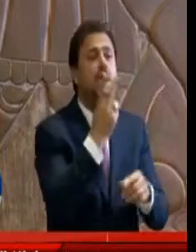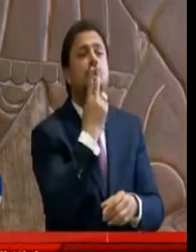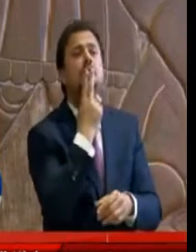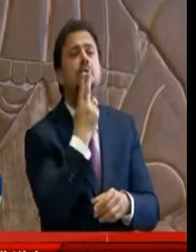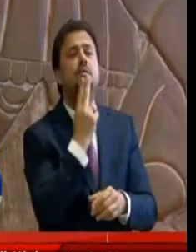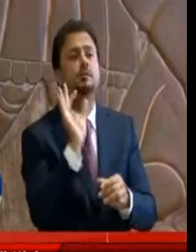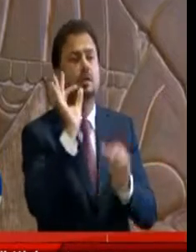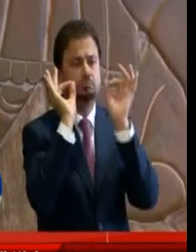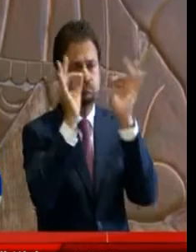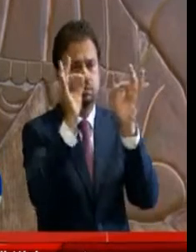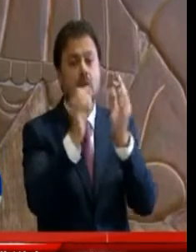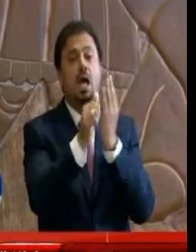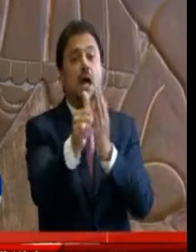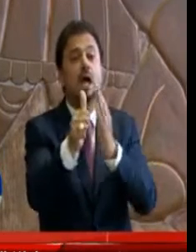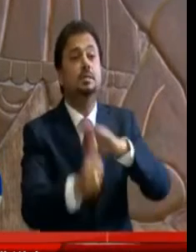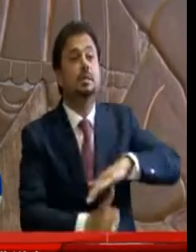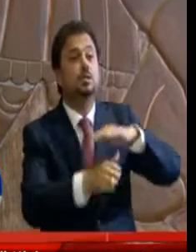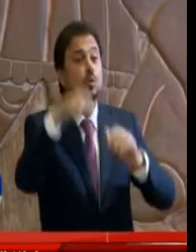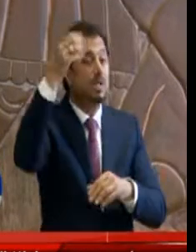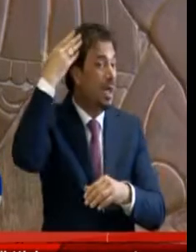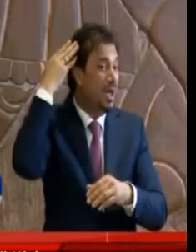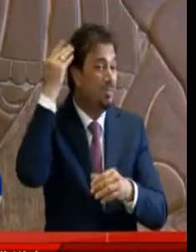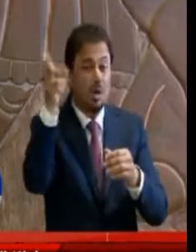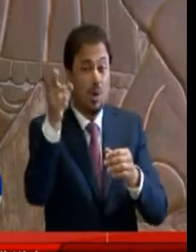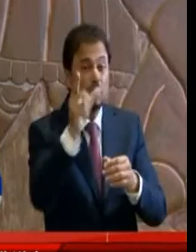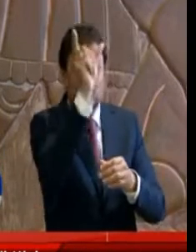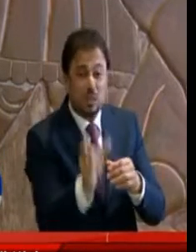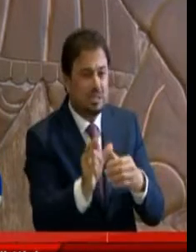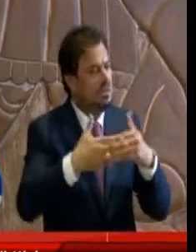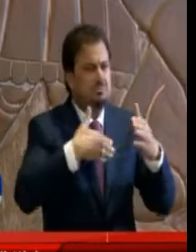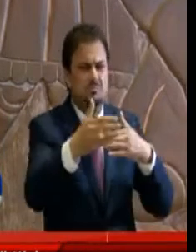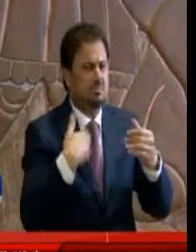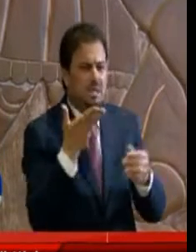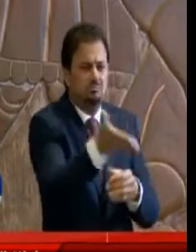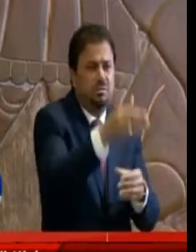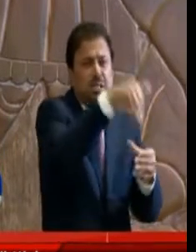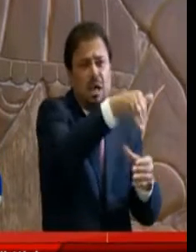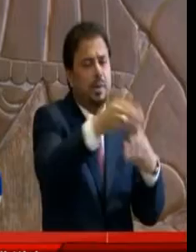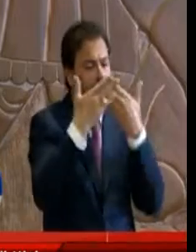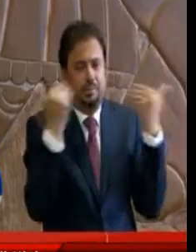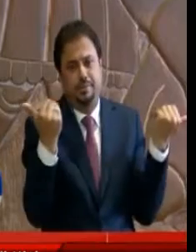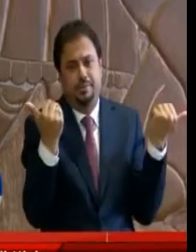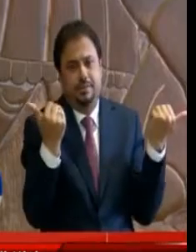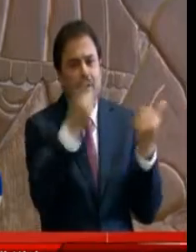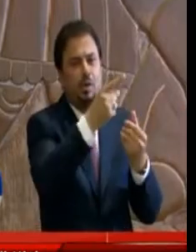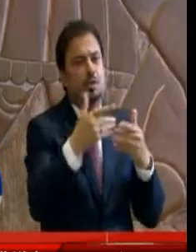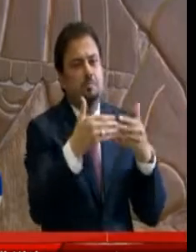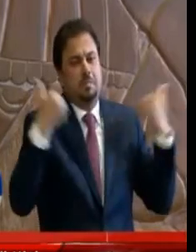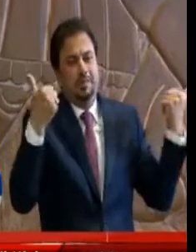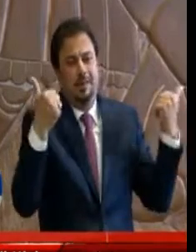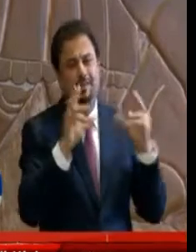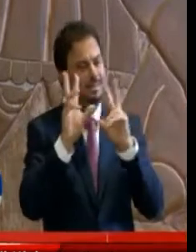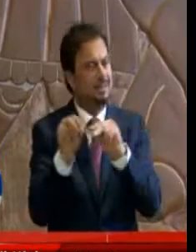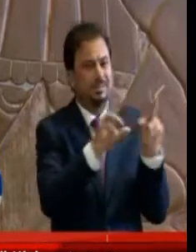على أن يكون القائد العام للقوات المسلحة هو شخصية مستقلة وغير مرشح. فلذلك كان